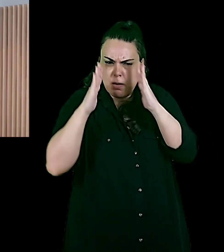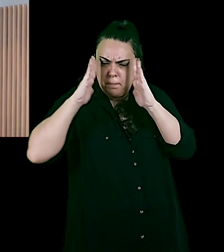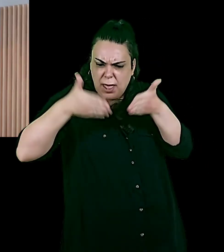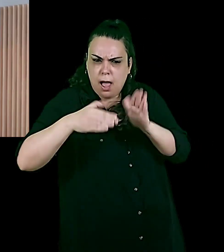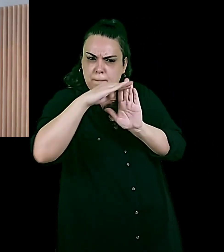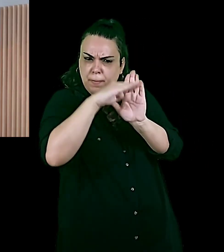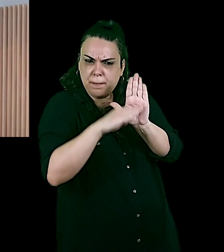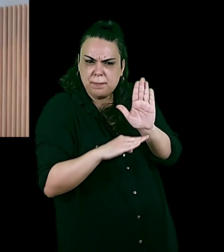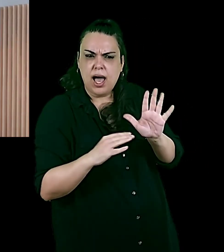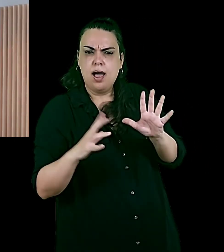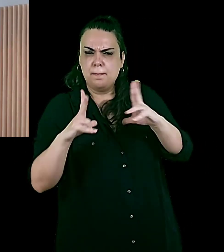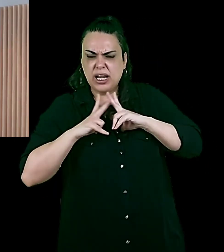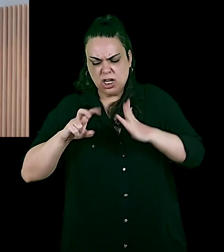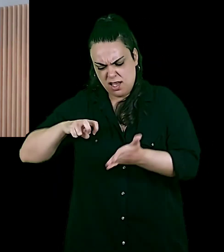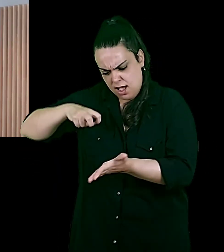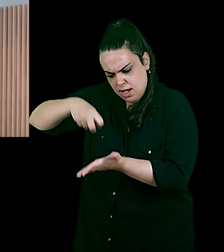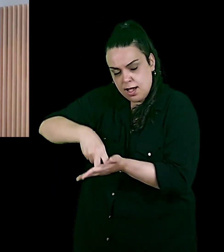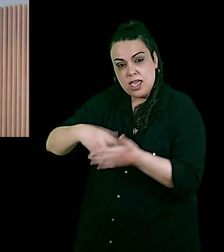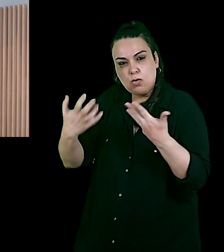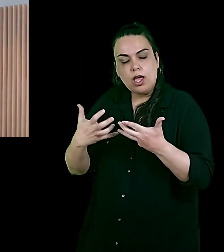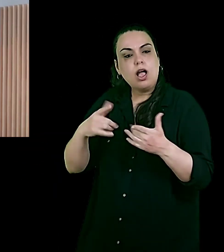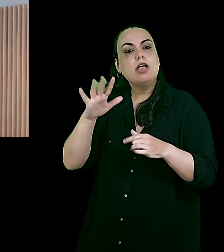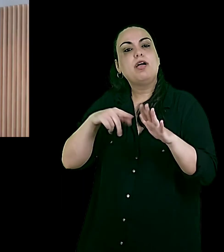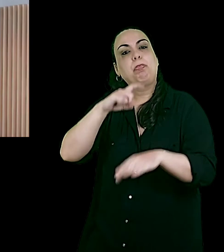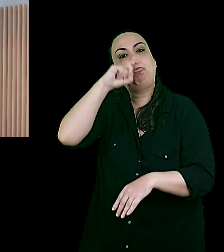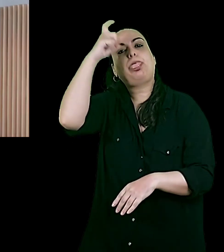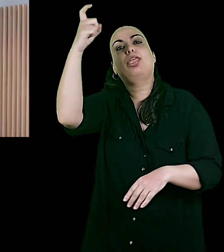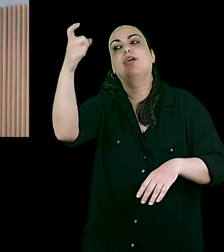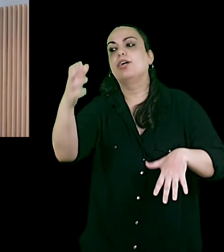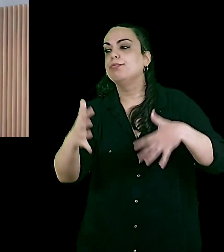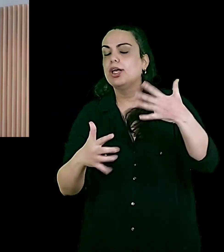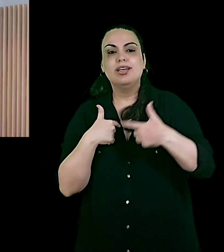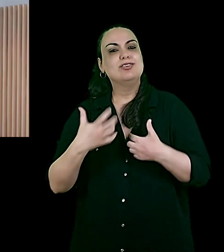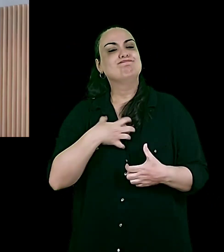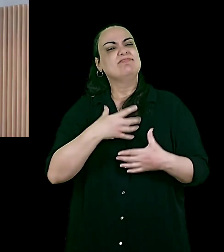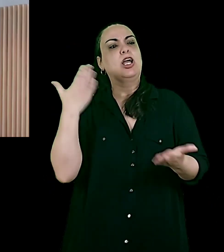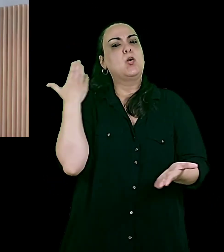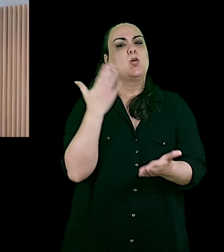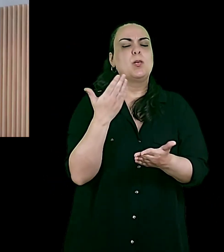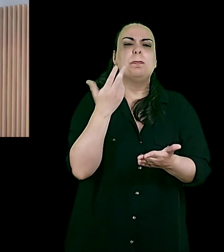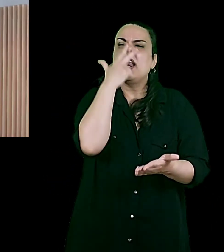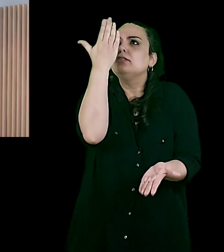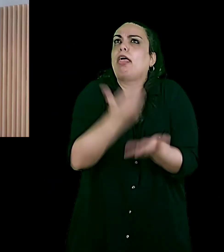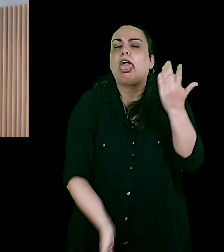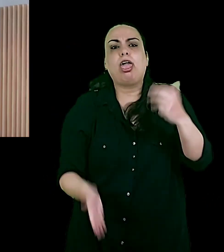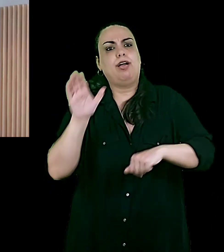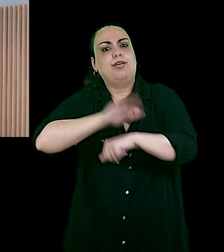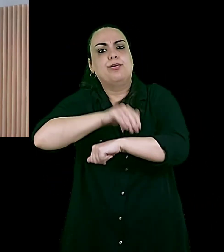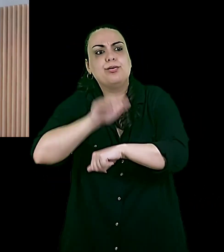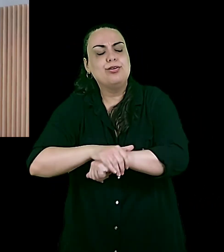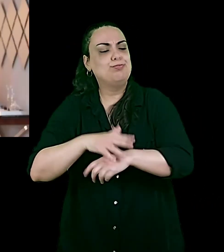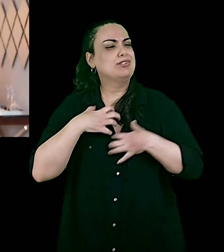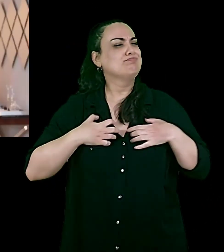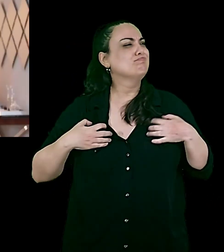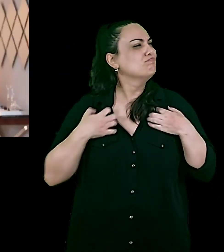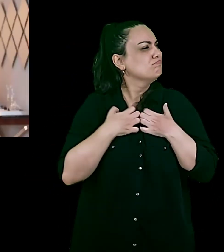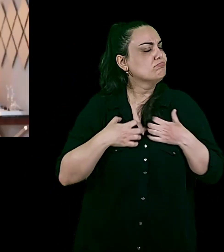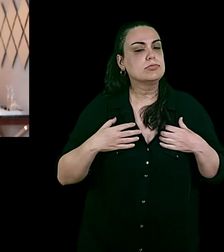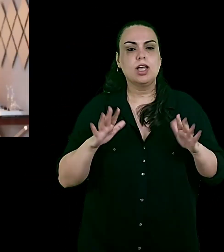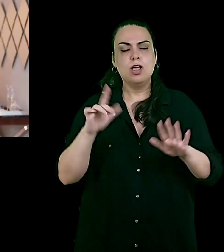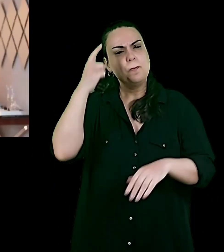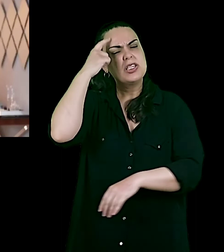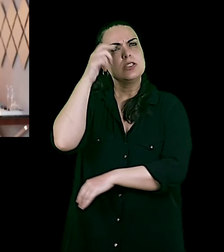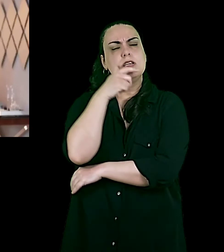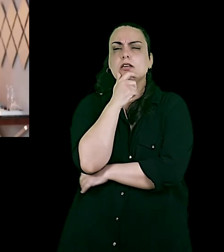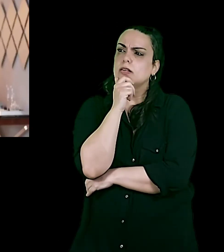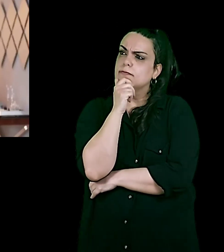de propósito, de quarto, de joelho, para alimentar o chamado que Deus me confiou, porque isso é vital. E então eu